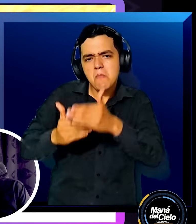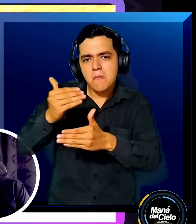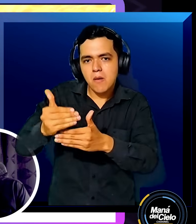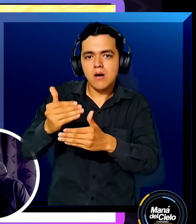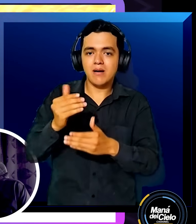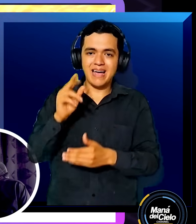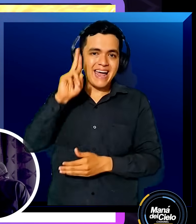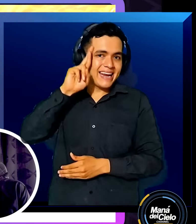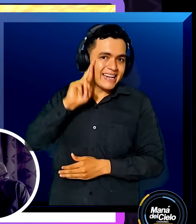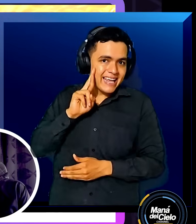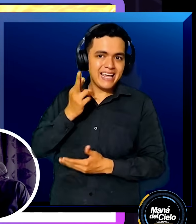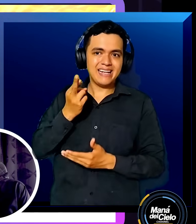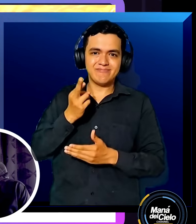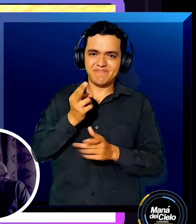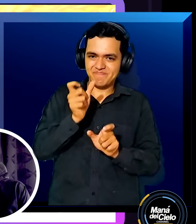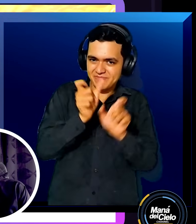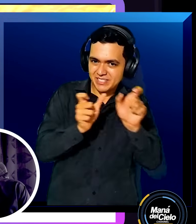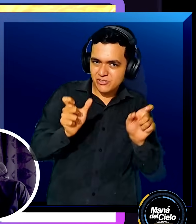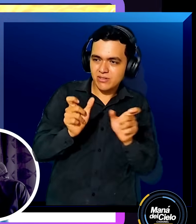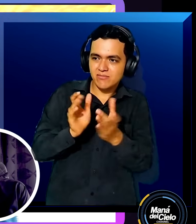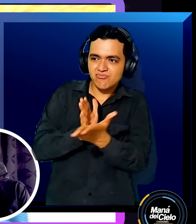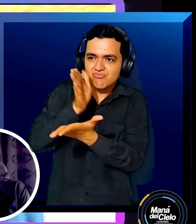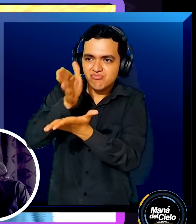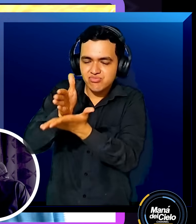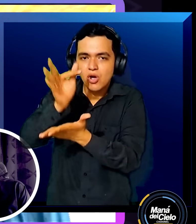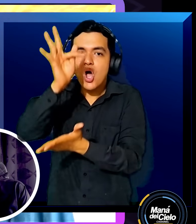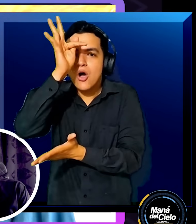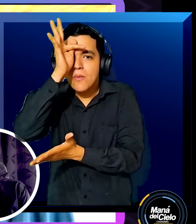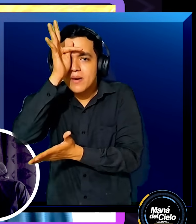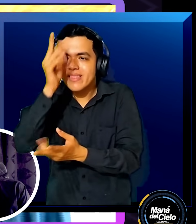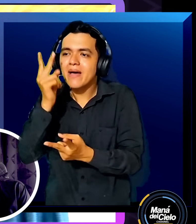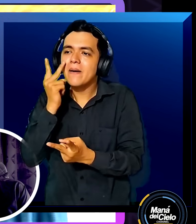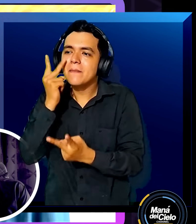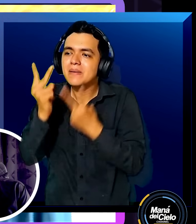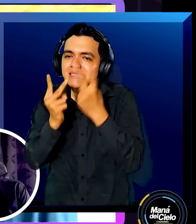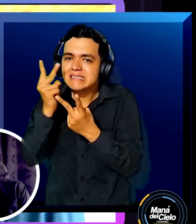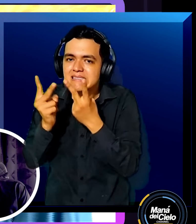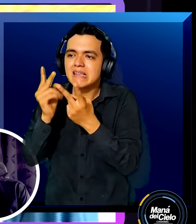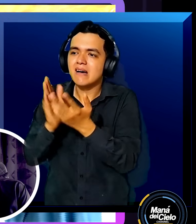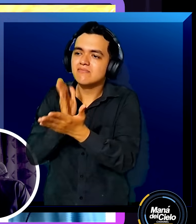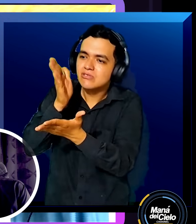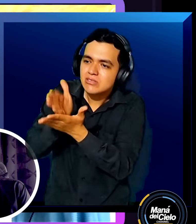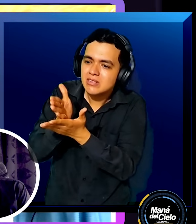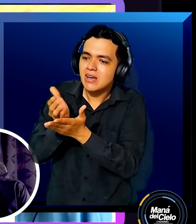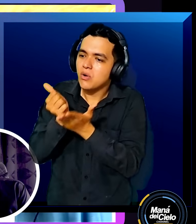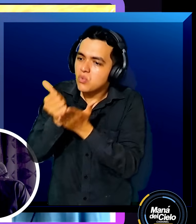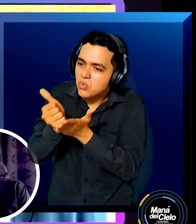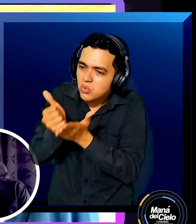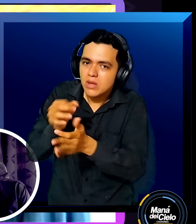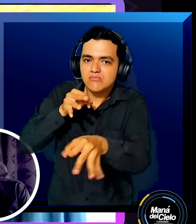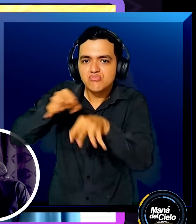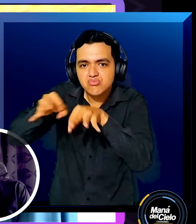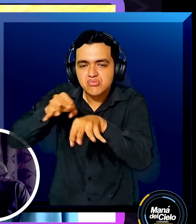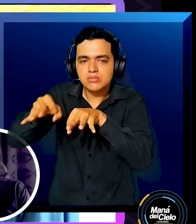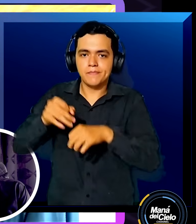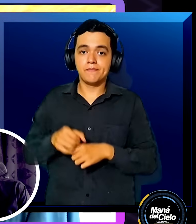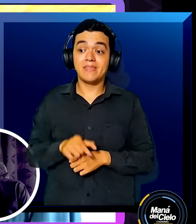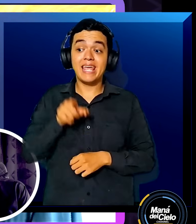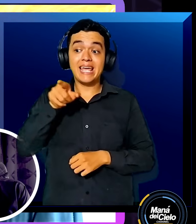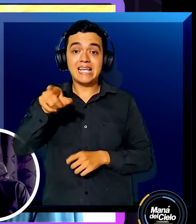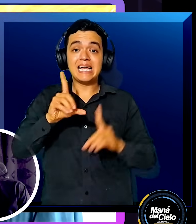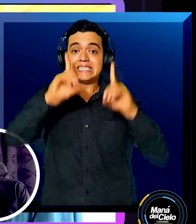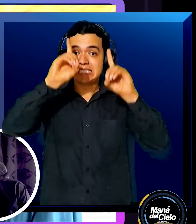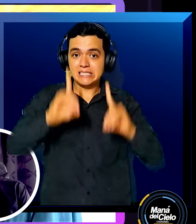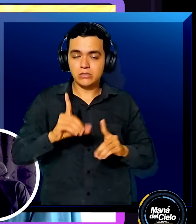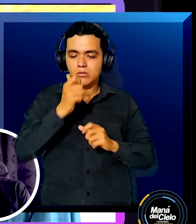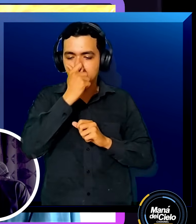la muchacha pasa al altar, el Señor me dice: ve tú y ora por ella, porque esa es la muchacha que tú me